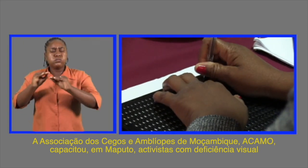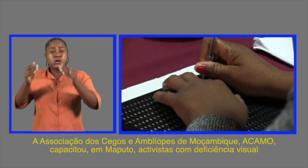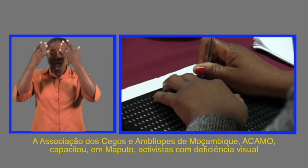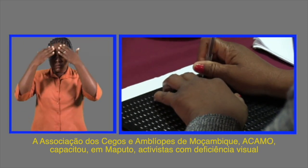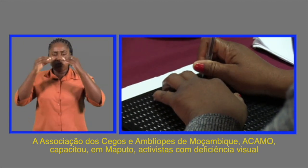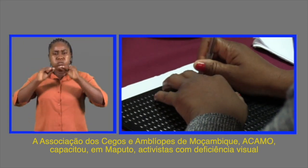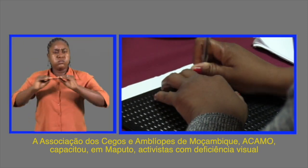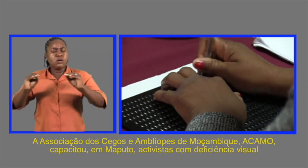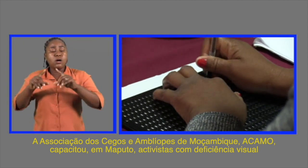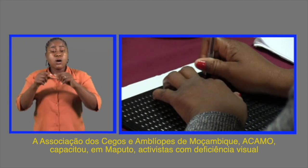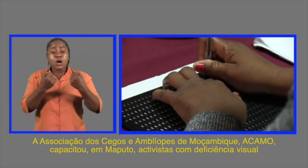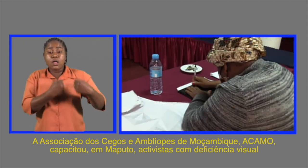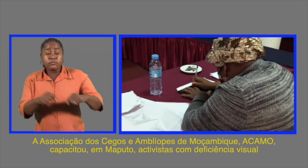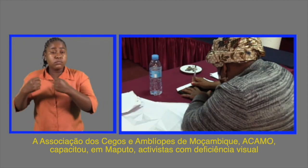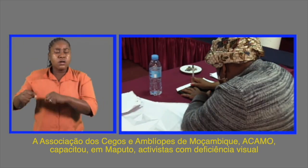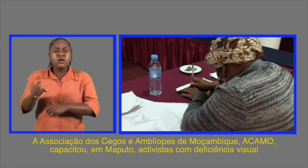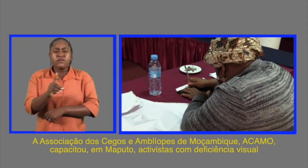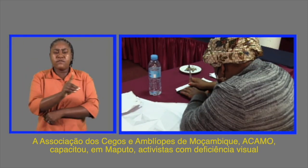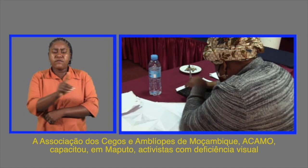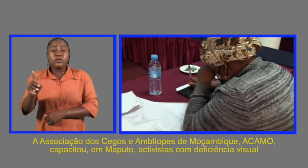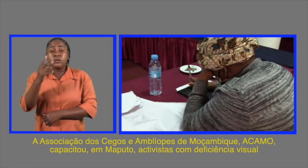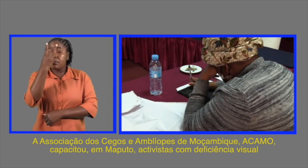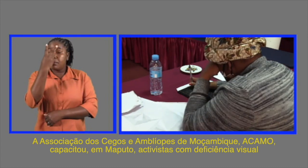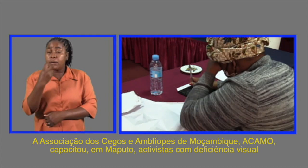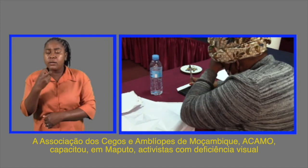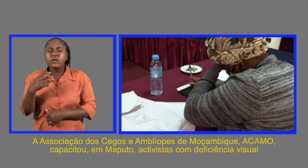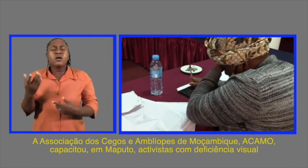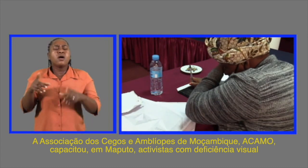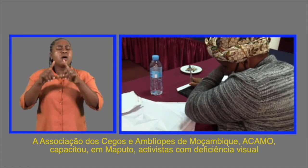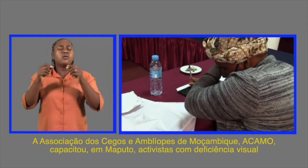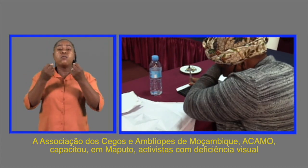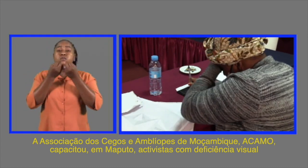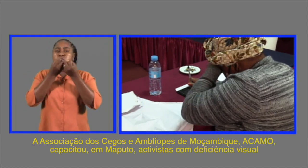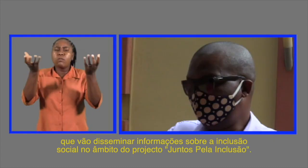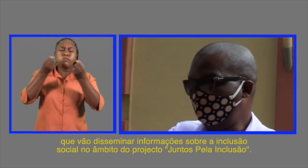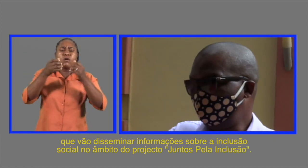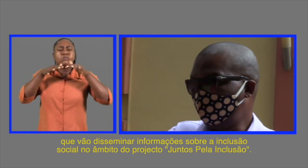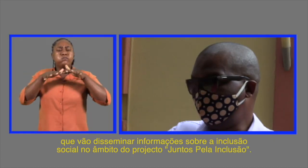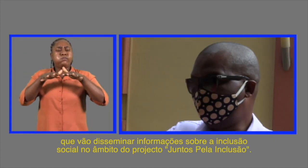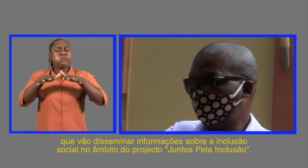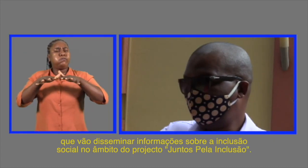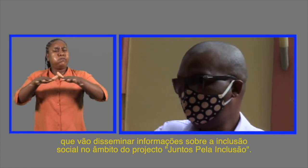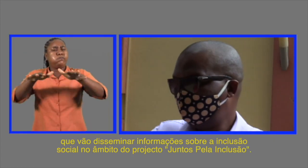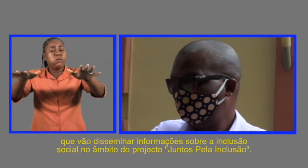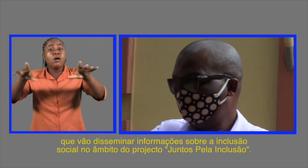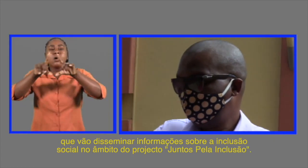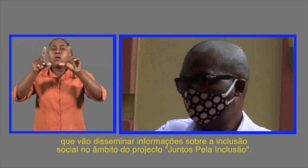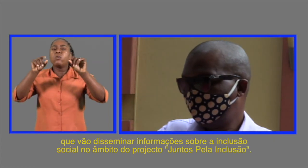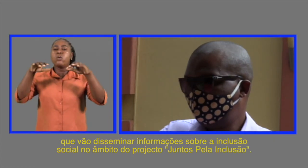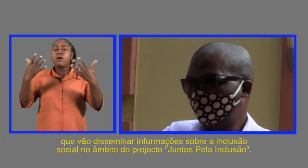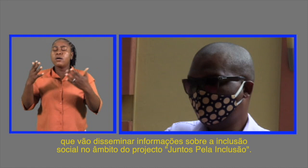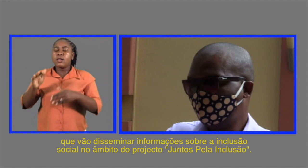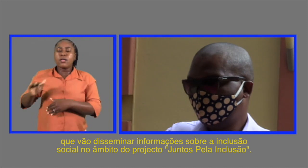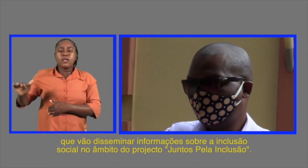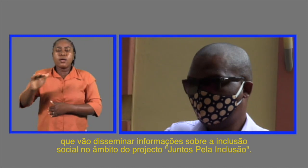ACAMO capacitou em Maputo ativistas com deficiência visual que vão disseminar informações